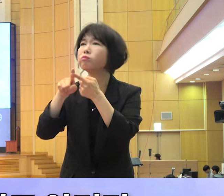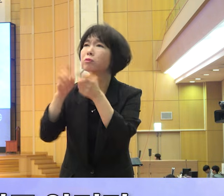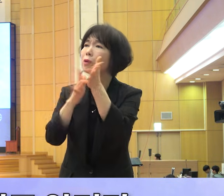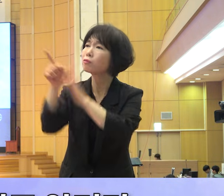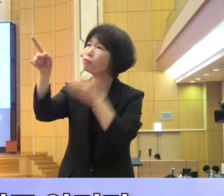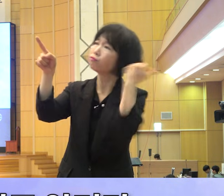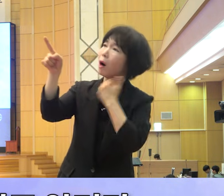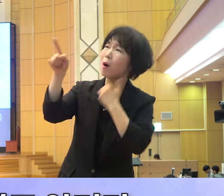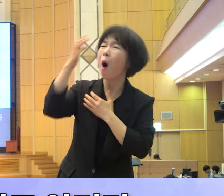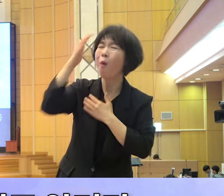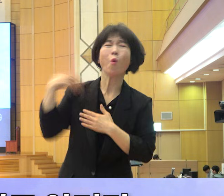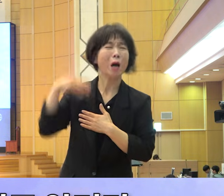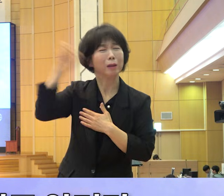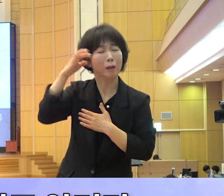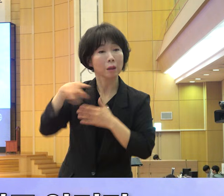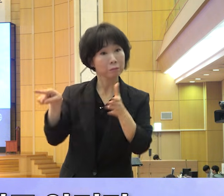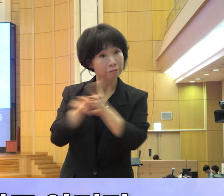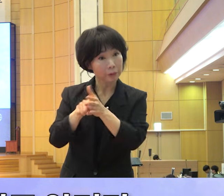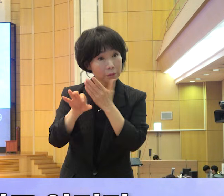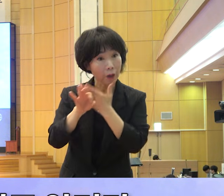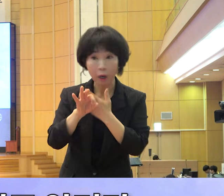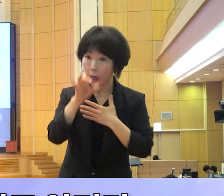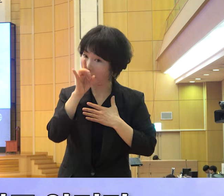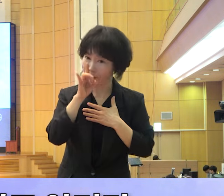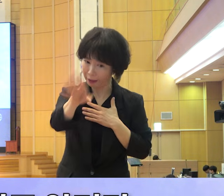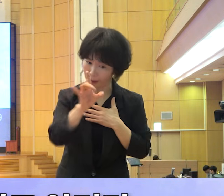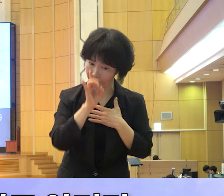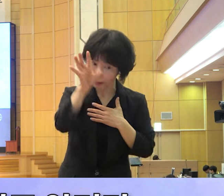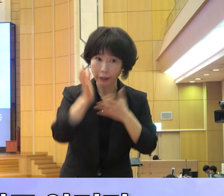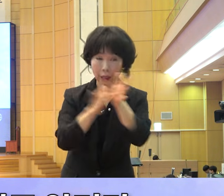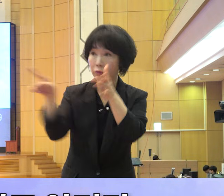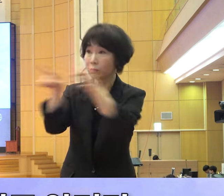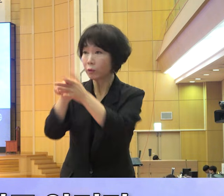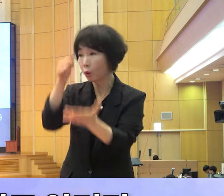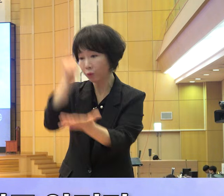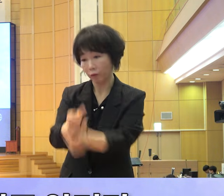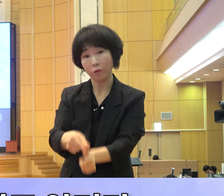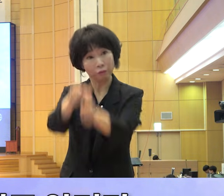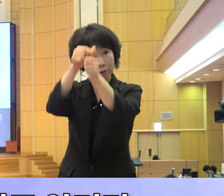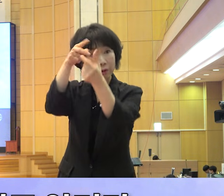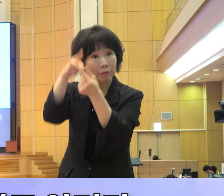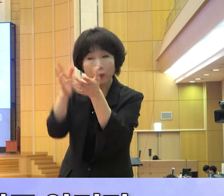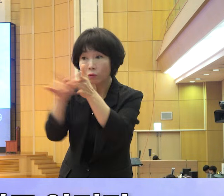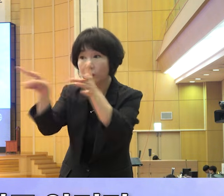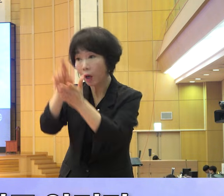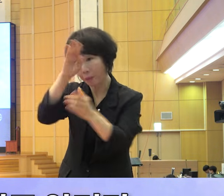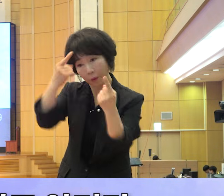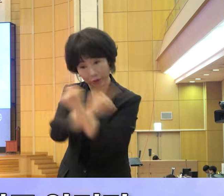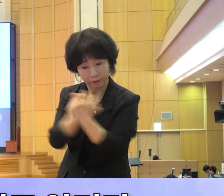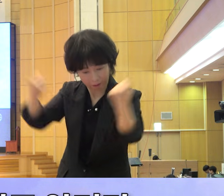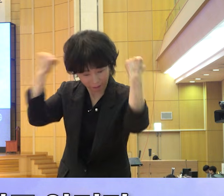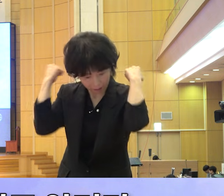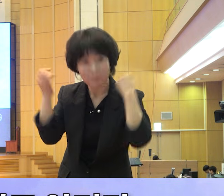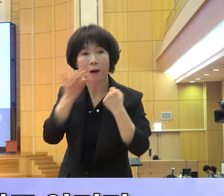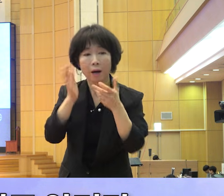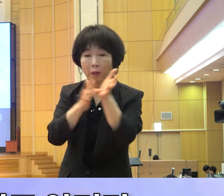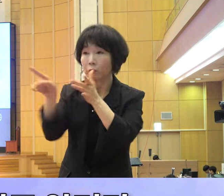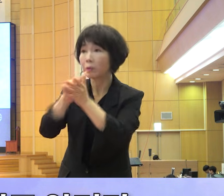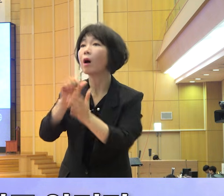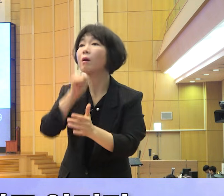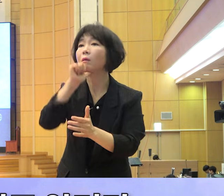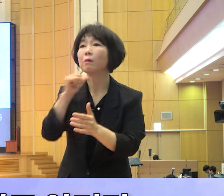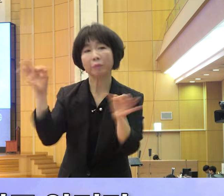문제라는 거예요. 예수를 믿으면 죄에서 구원도 받게 되고 병고침도 받게 되고 여러분 예수 안에서 복 있는